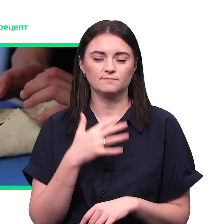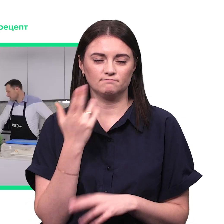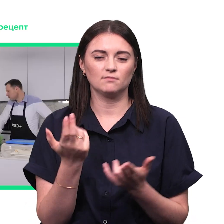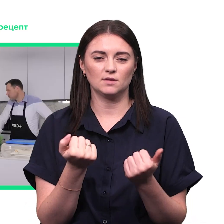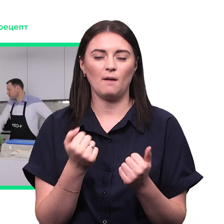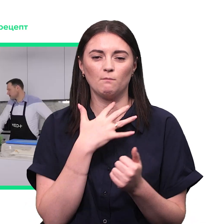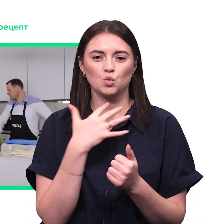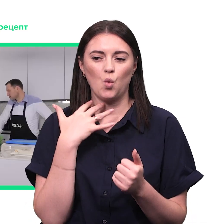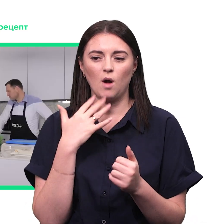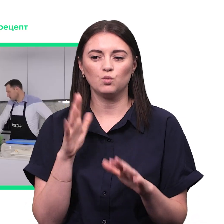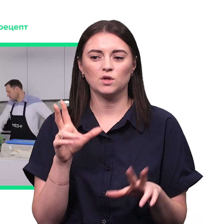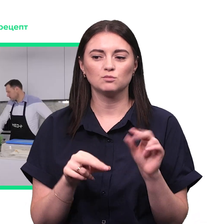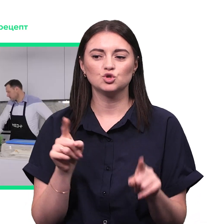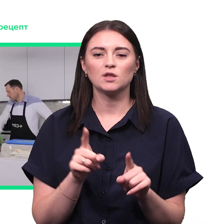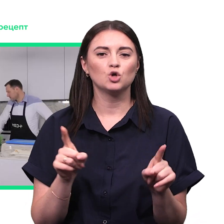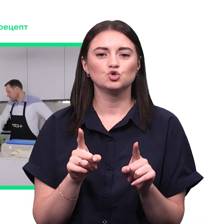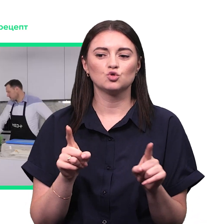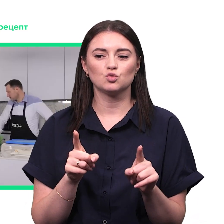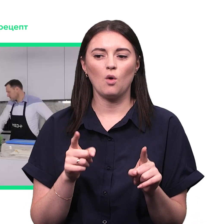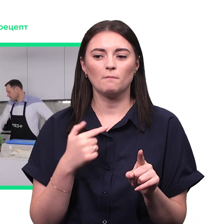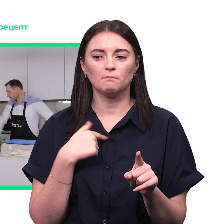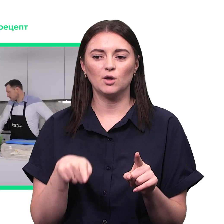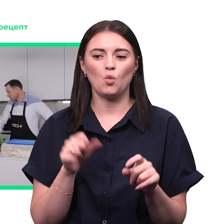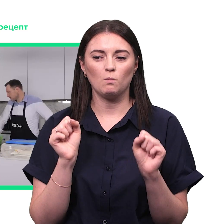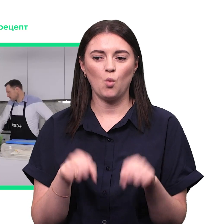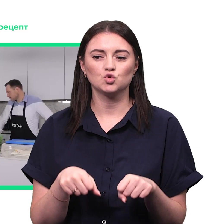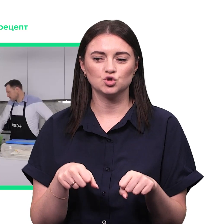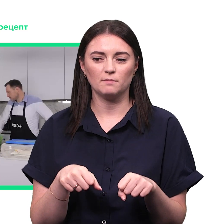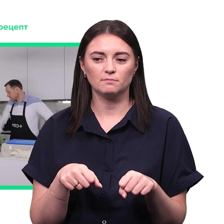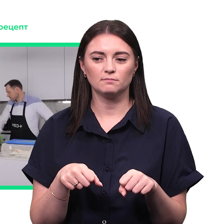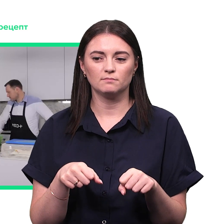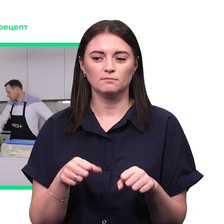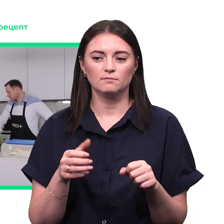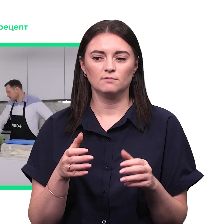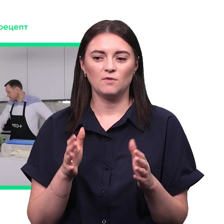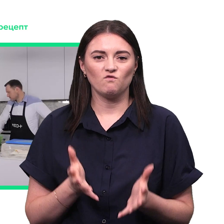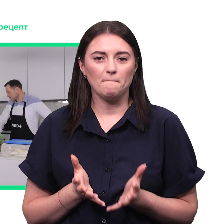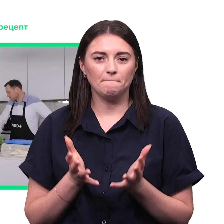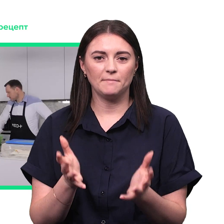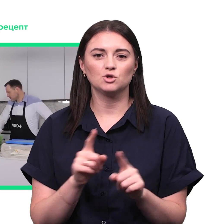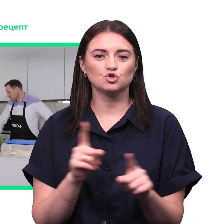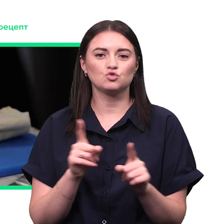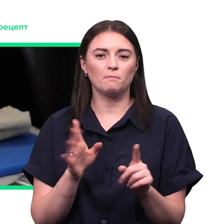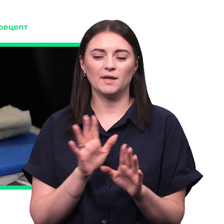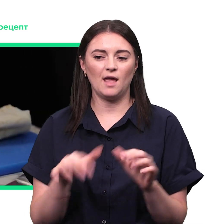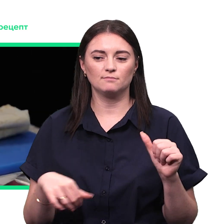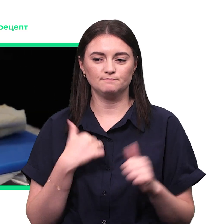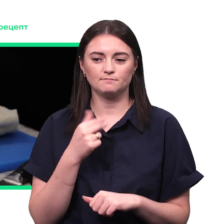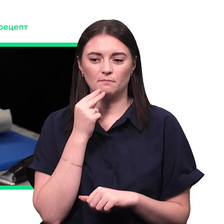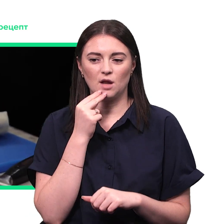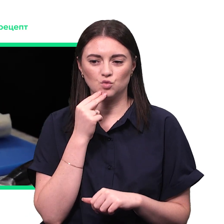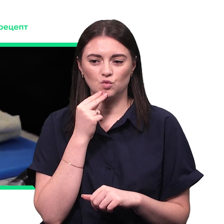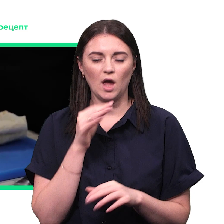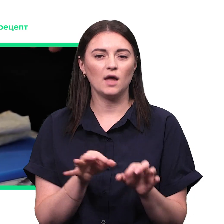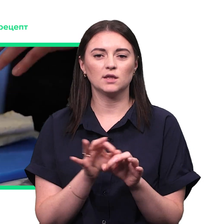Чуть многовато. Будем считать, что... Мы ее можем до печь просто поставить, чтобы не переводить продукты. Да. Отлично.